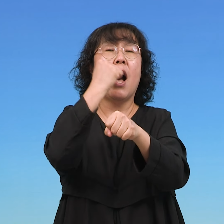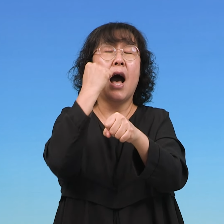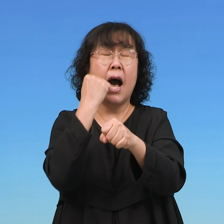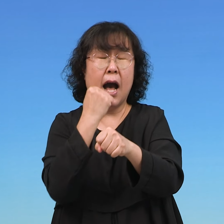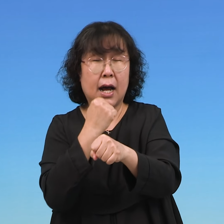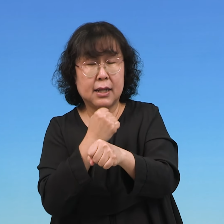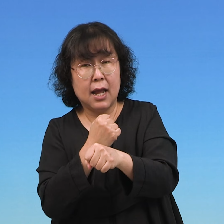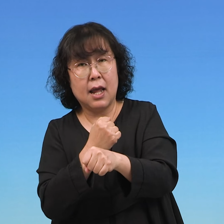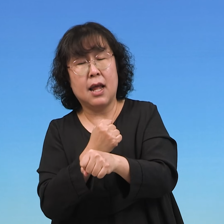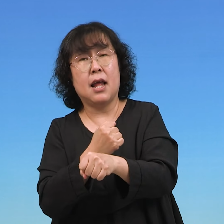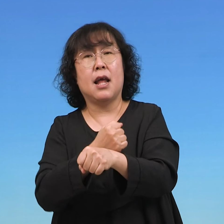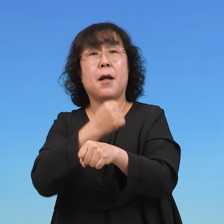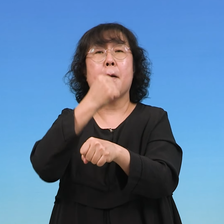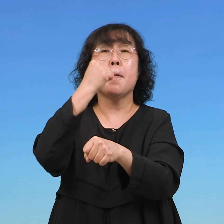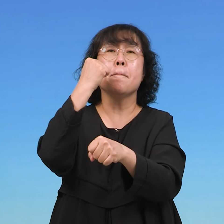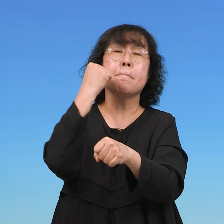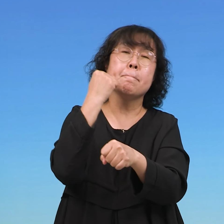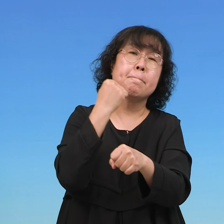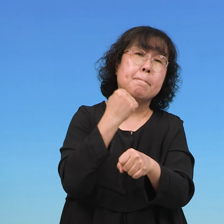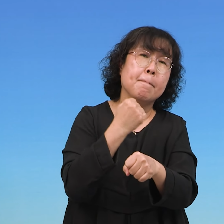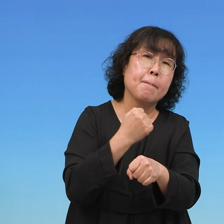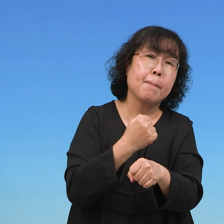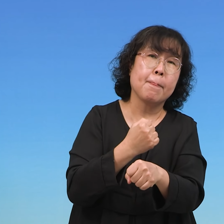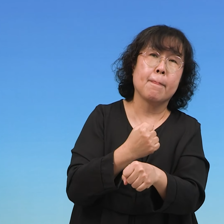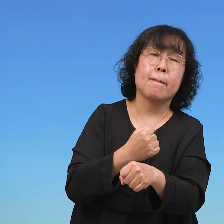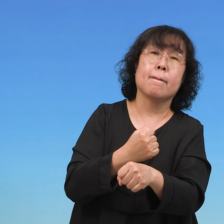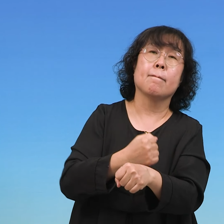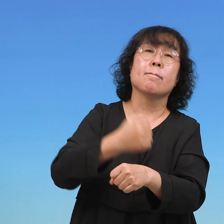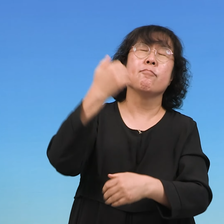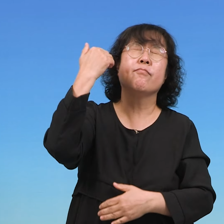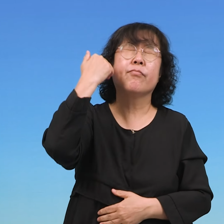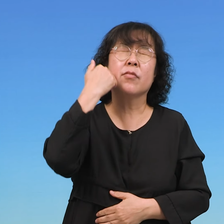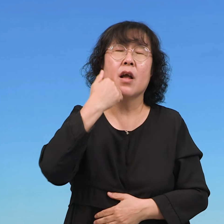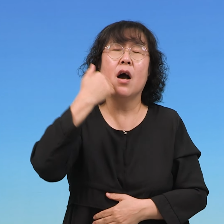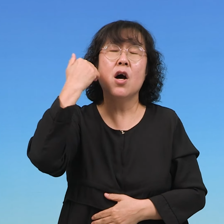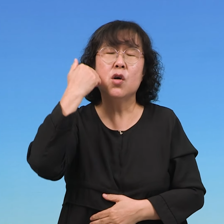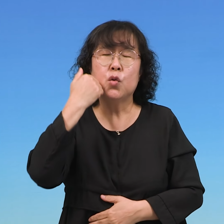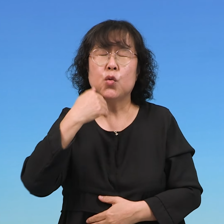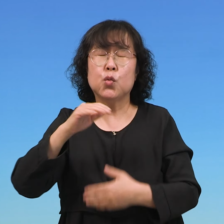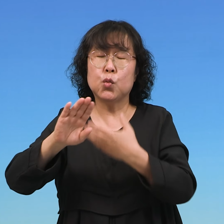마지막으로 한번 내리켜 노래합니다. 누군가 날 위하여,